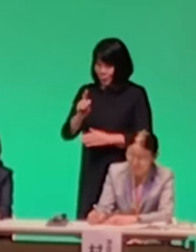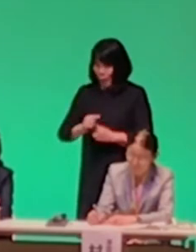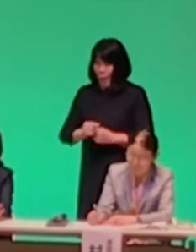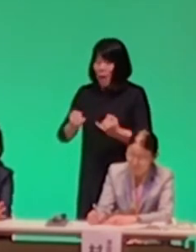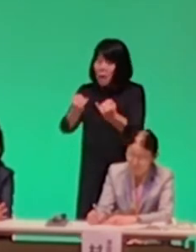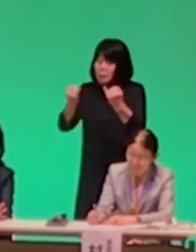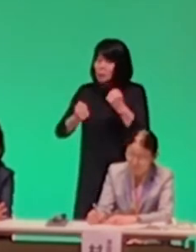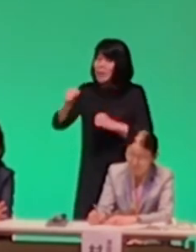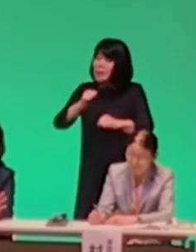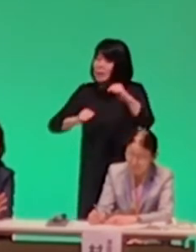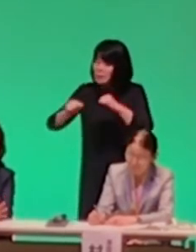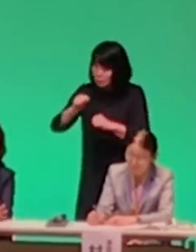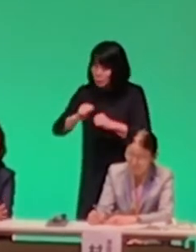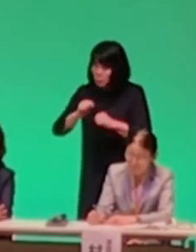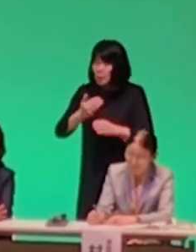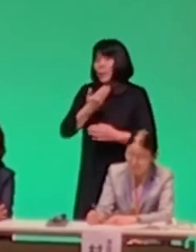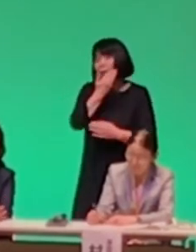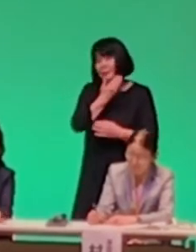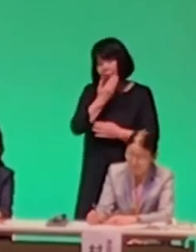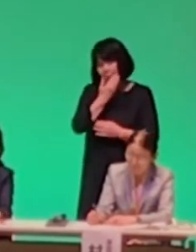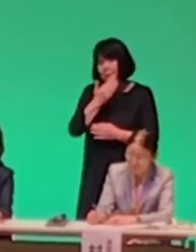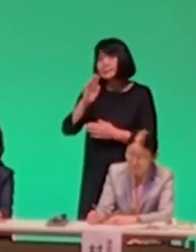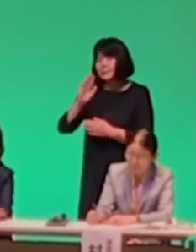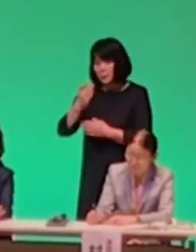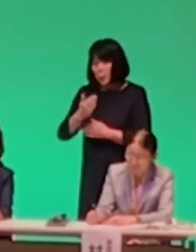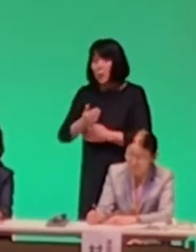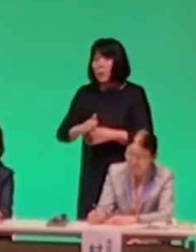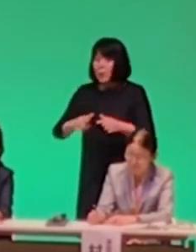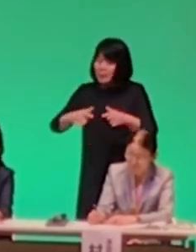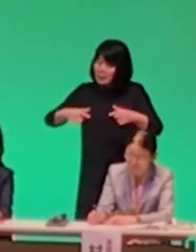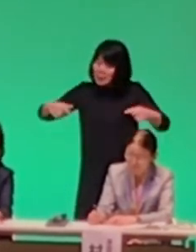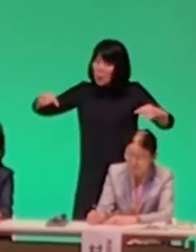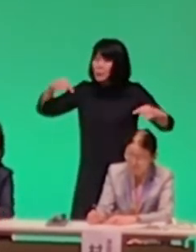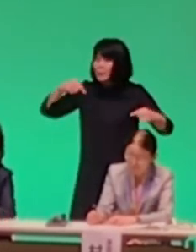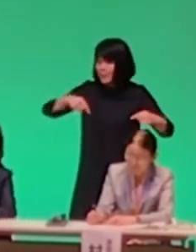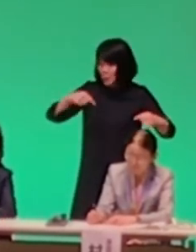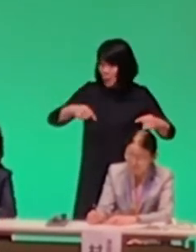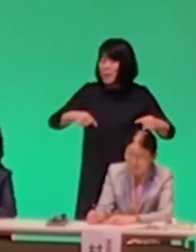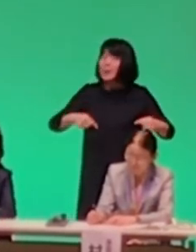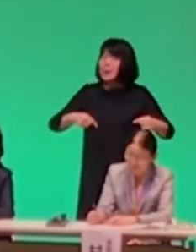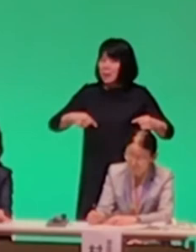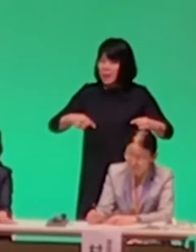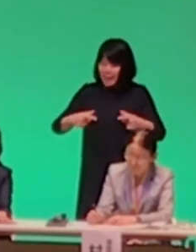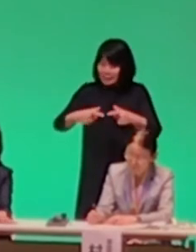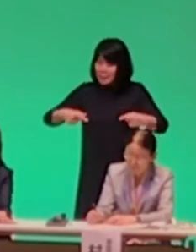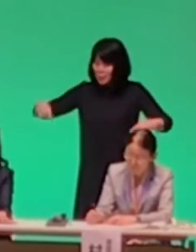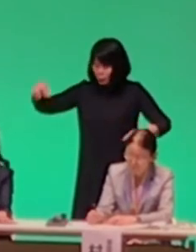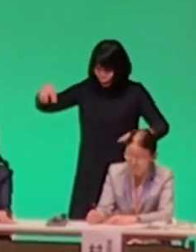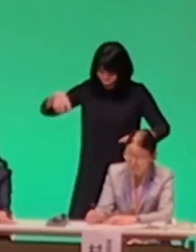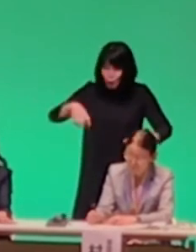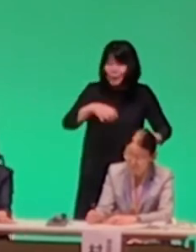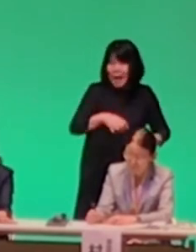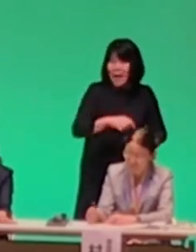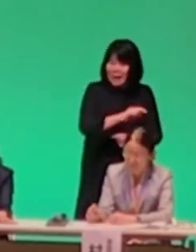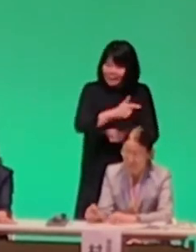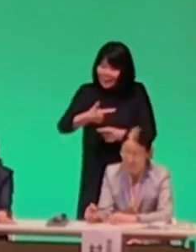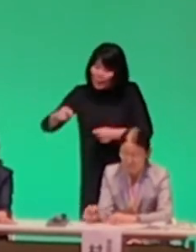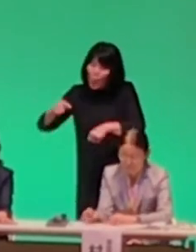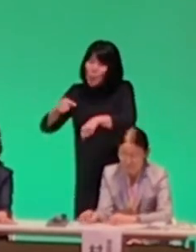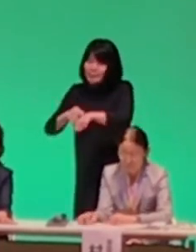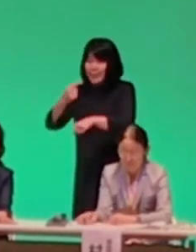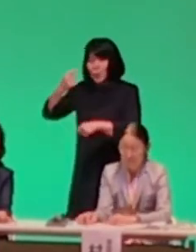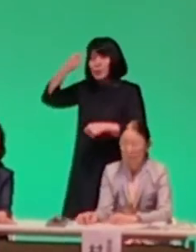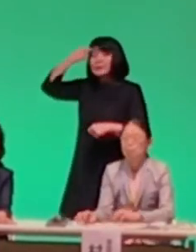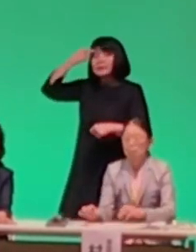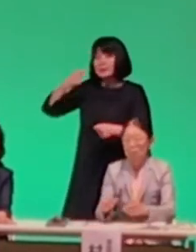その女性が活躍することはとても大切だけど、まだこの国には全国津々浦々多様性という意